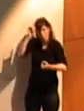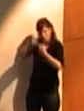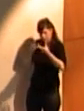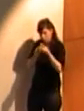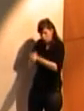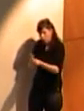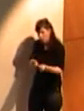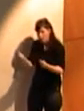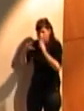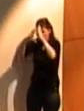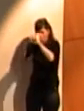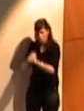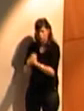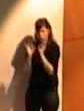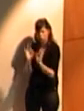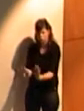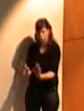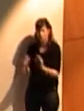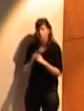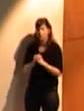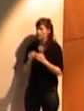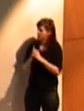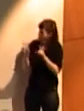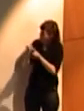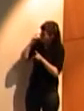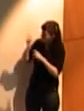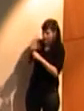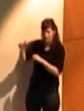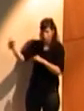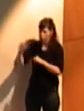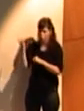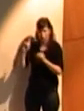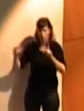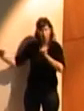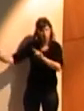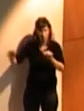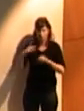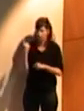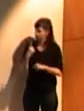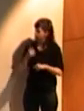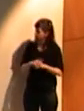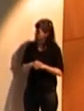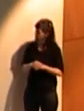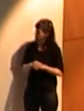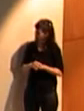Et le rapport à la nature est toujours aussi assez présent dans ces projets.